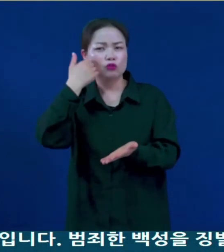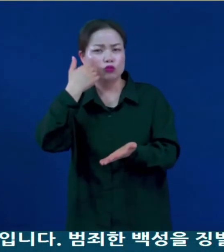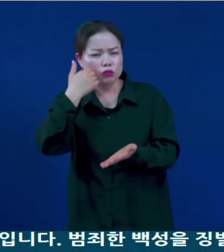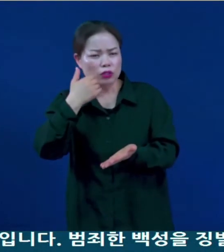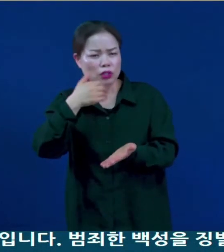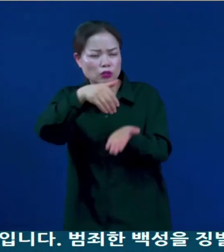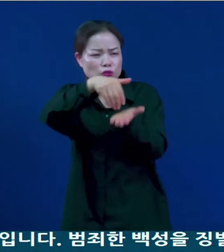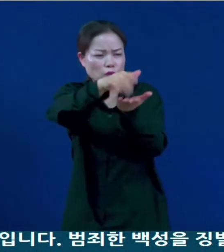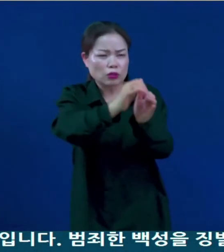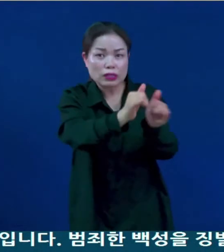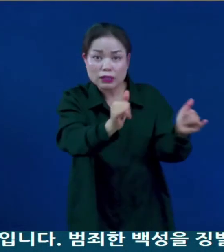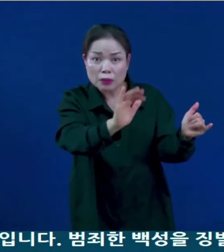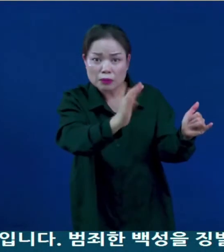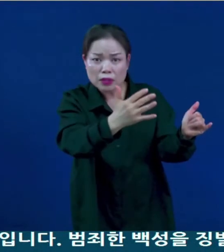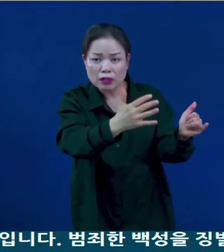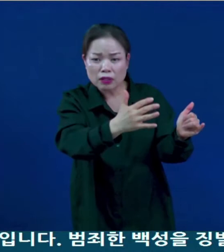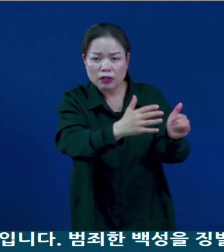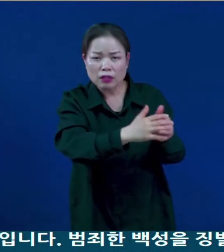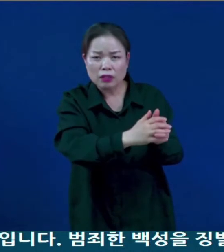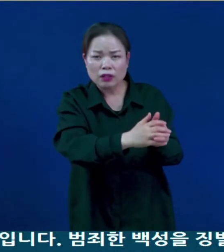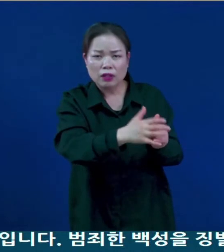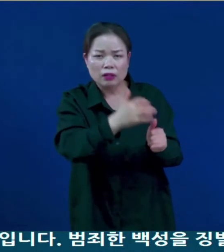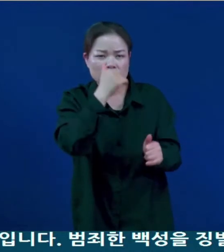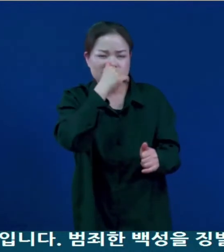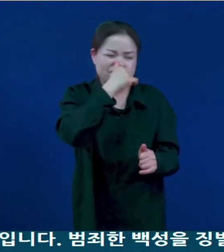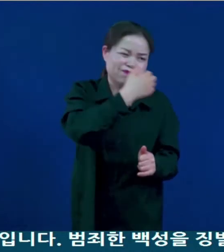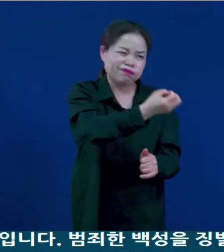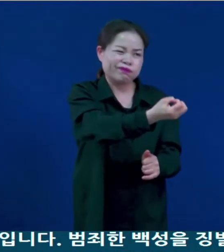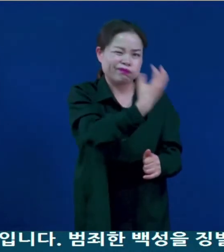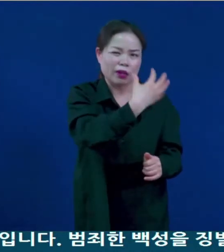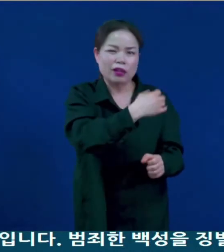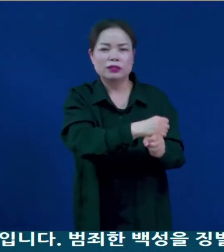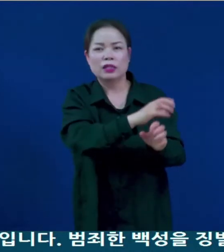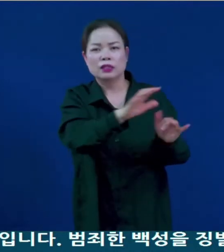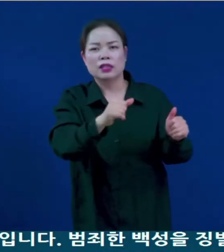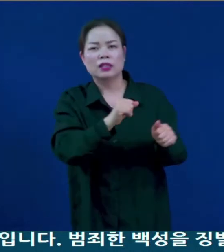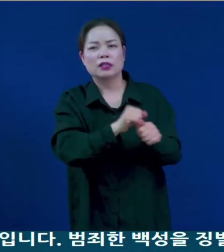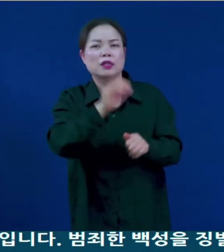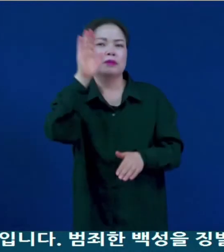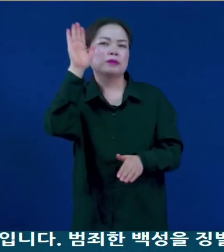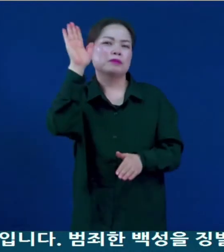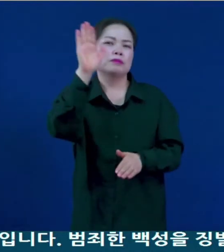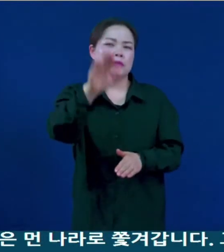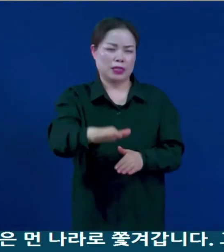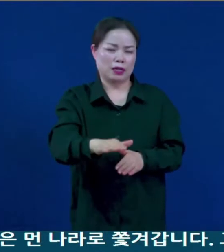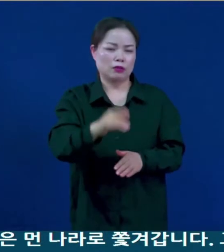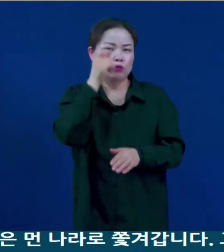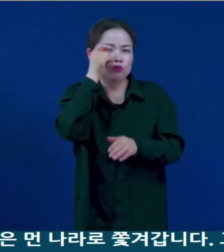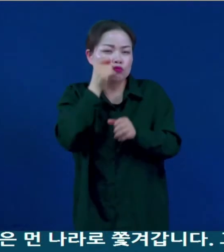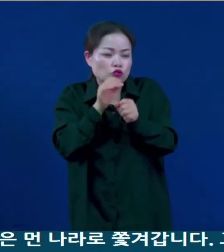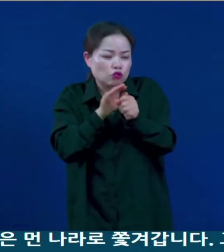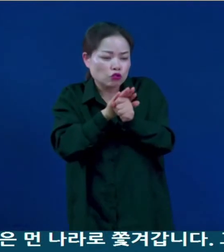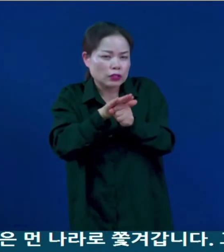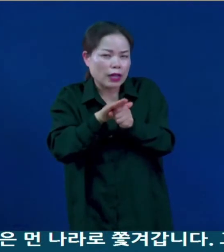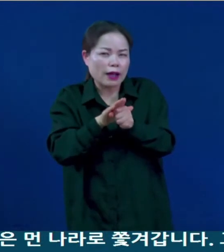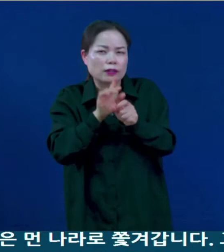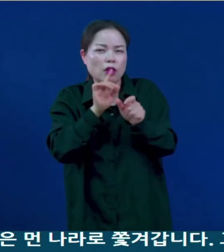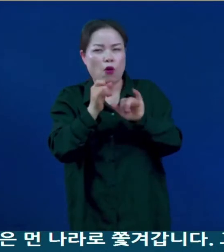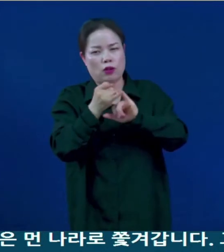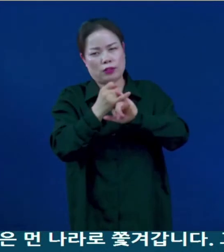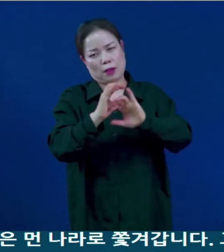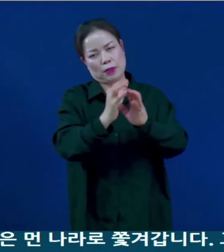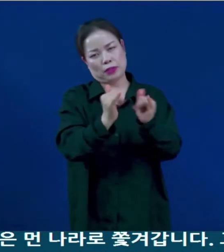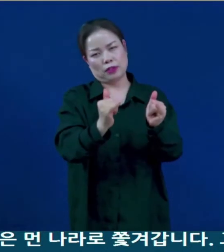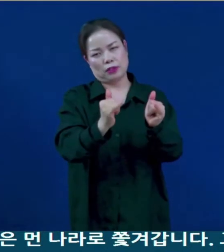그런 쫓겨난 사람이 되어 경멸을 받는 처지에 살게 된 그 미래의 불쌍한 언약 백성들을 가리키는